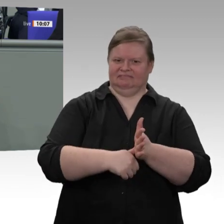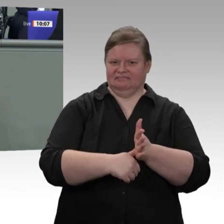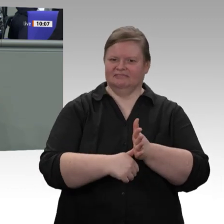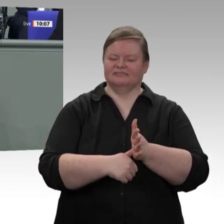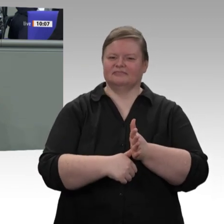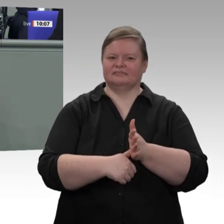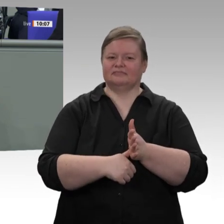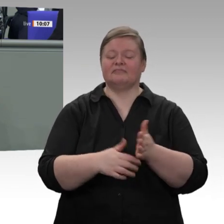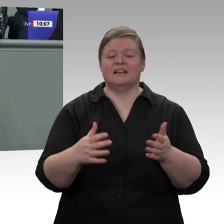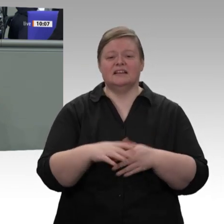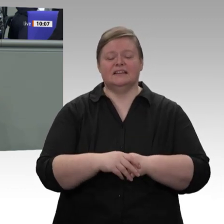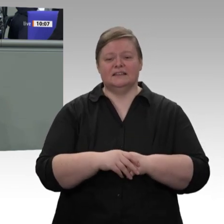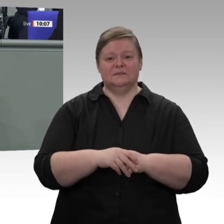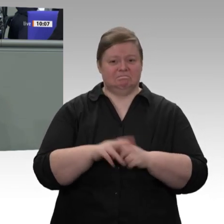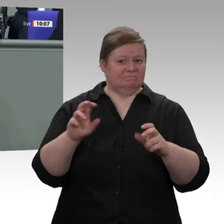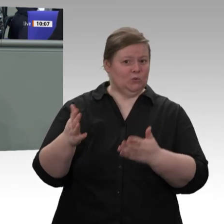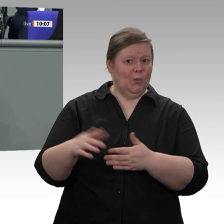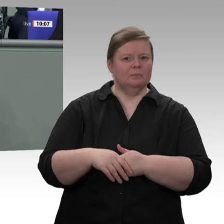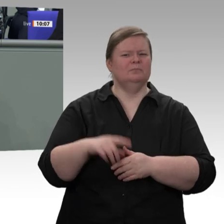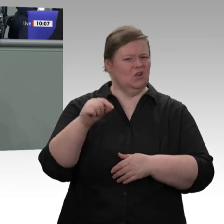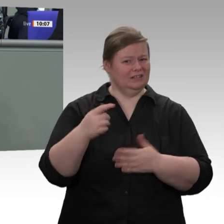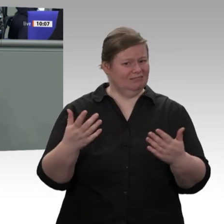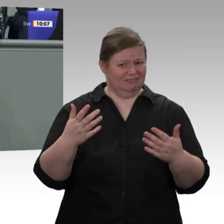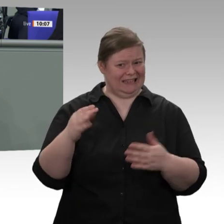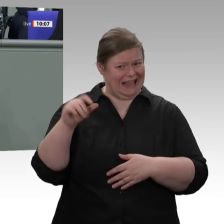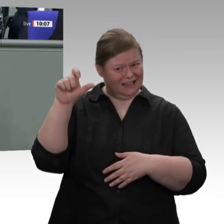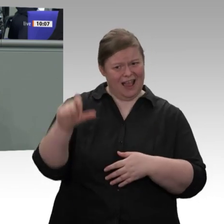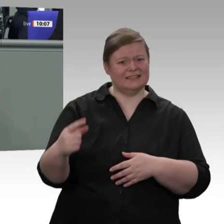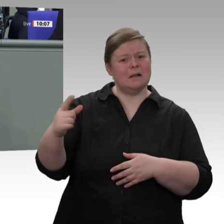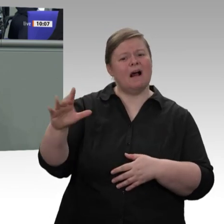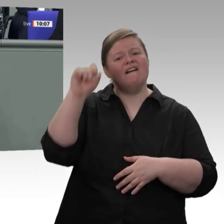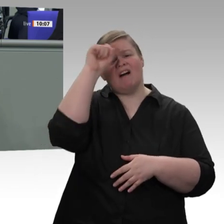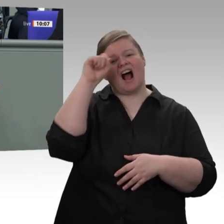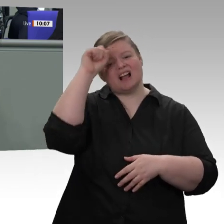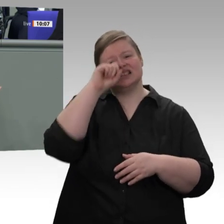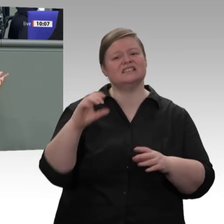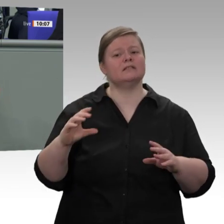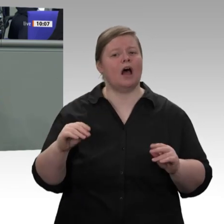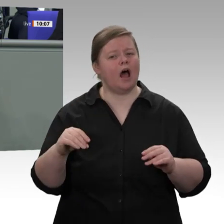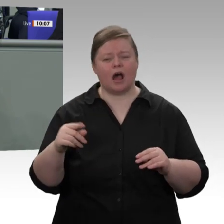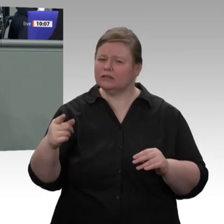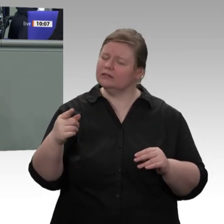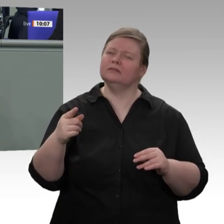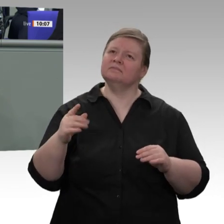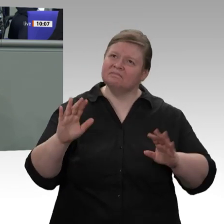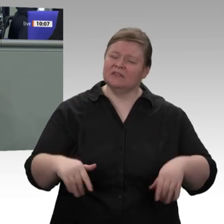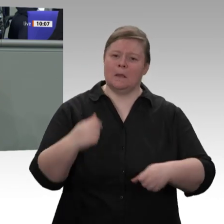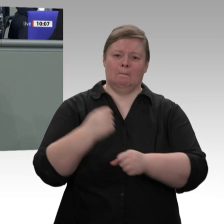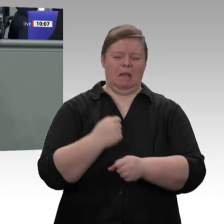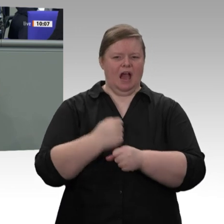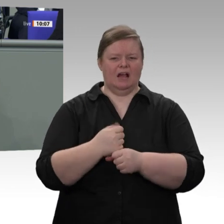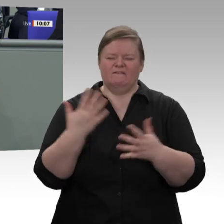ausländische Verdächtigenprofile vorgelegt. Das wird Schlüsselerlebnis. Deshalb ganze Völker auslöschen zu wollen. Er nennt über 20